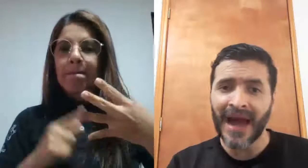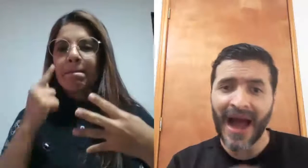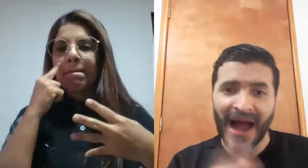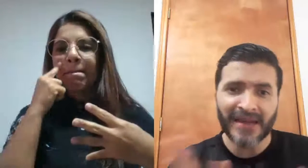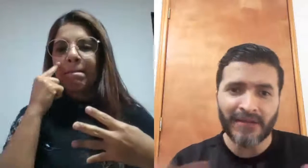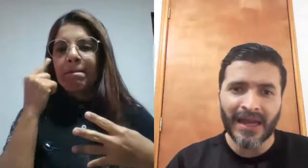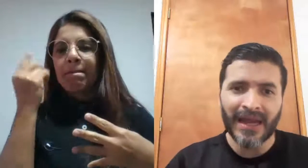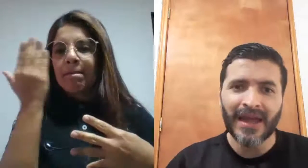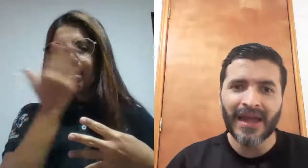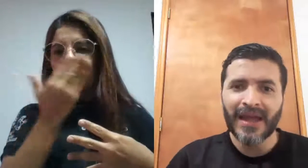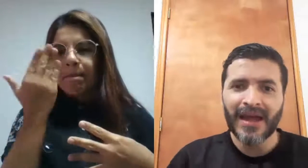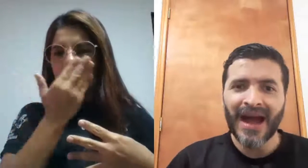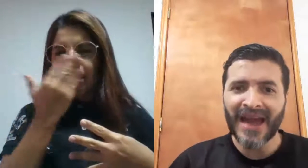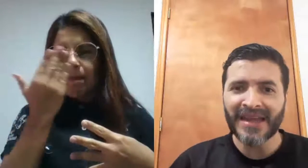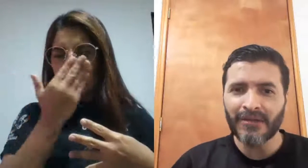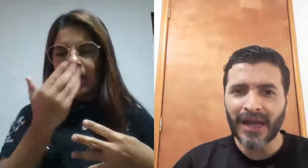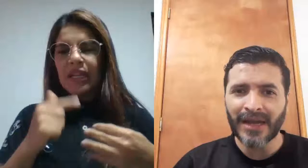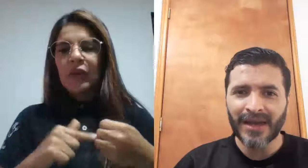origen del mal.